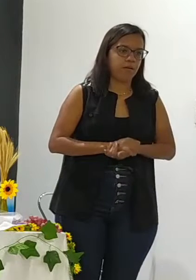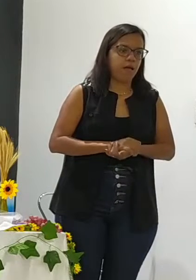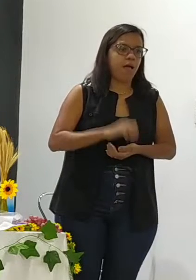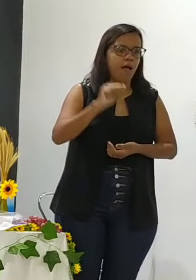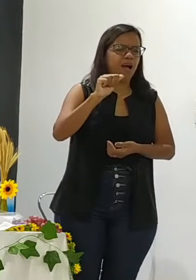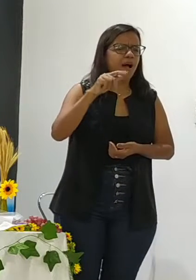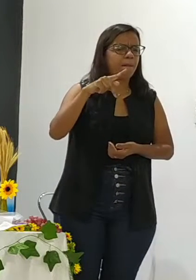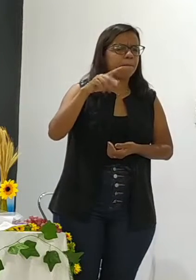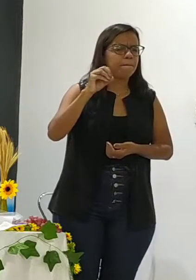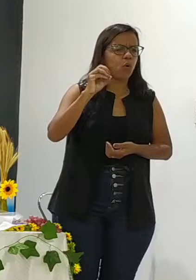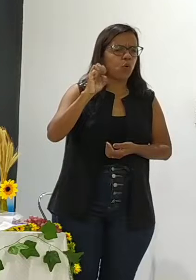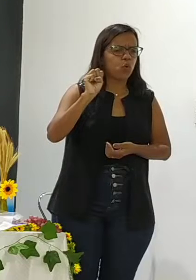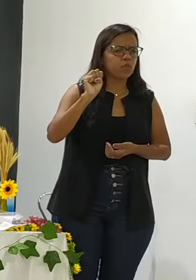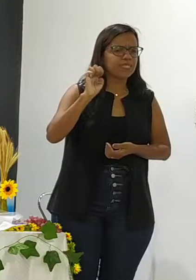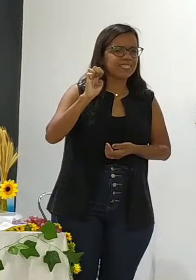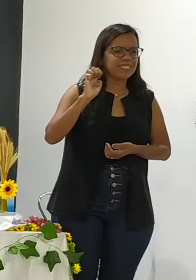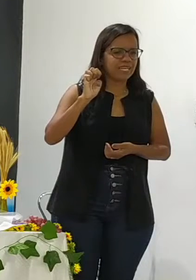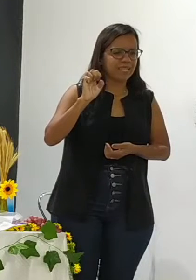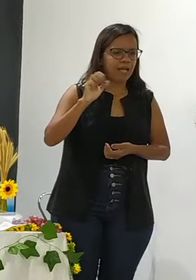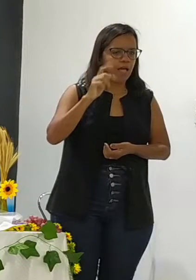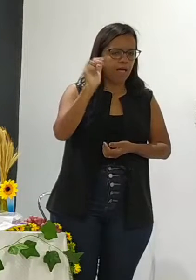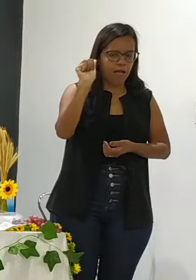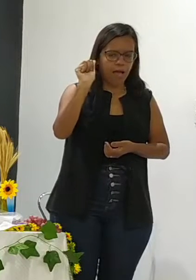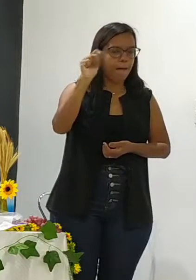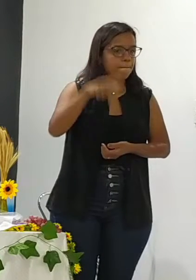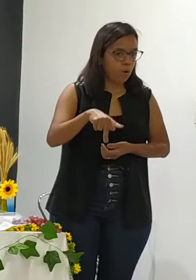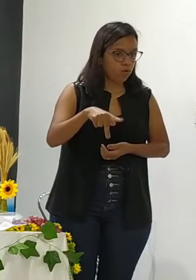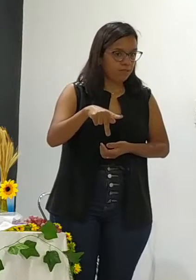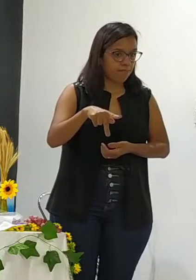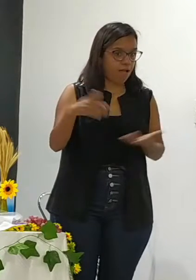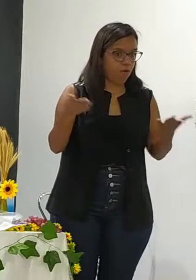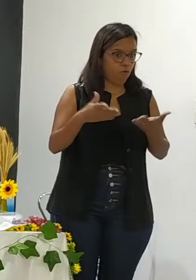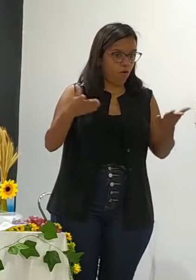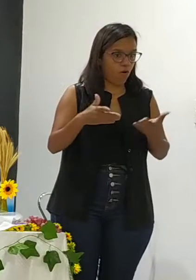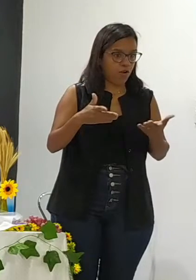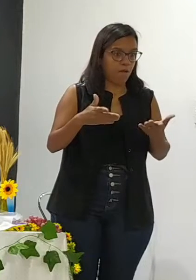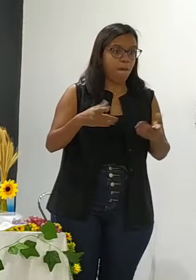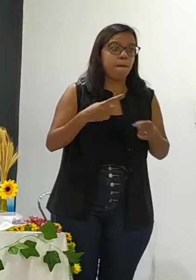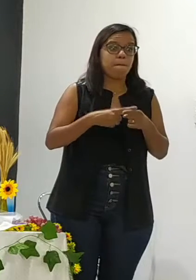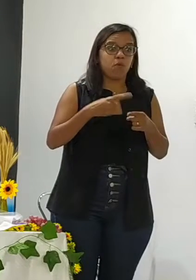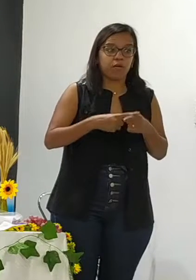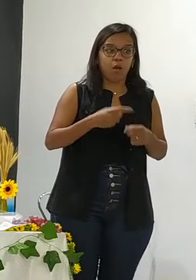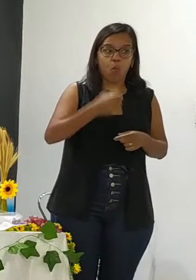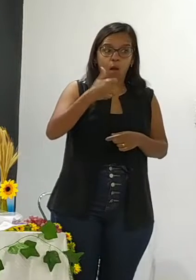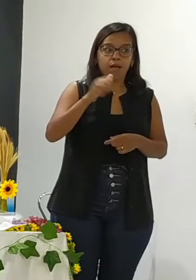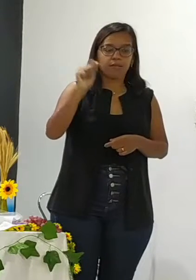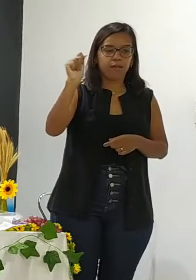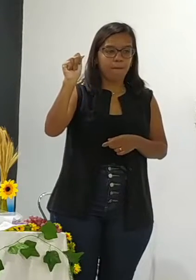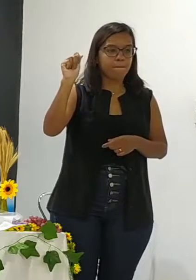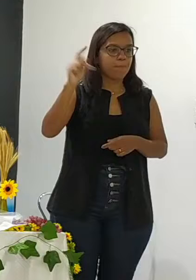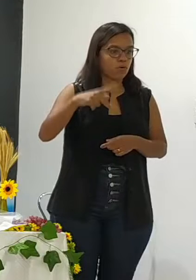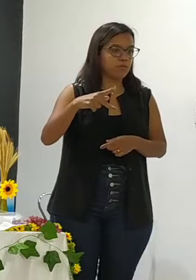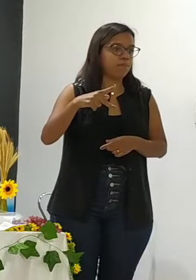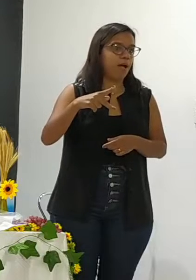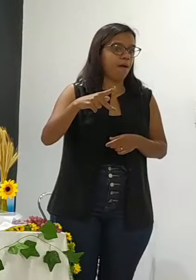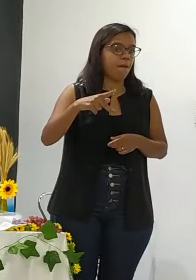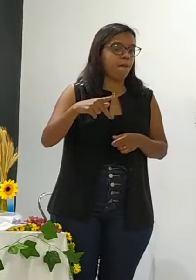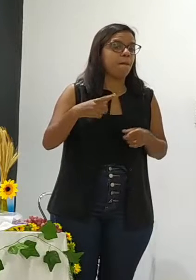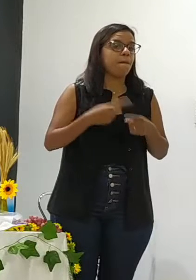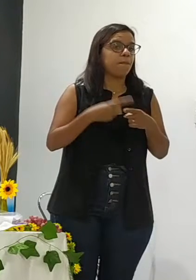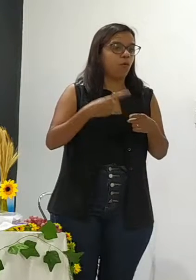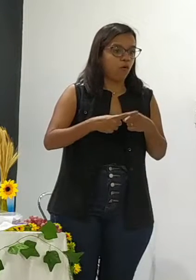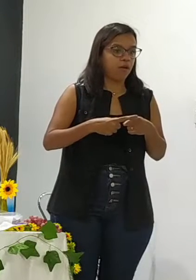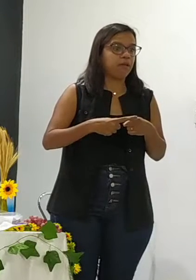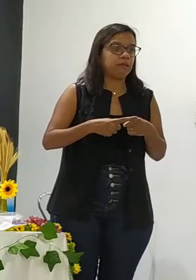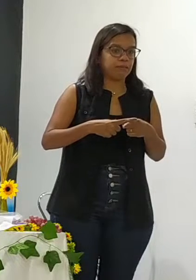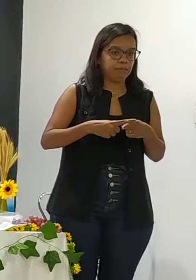falou para mim: eu vou te aposentar, porque eu quero você 100% na minha obra. E eu quero te dizer uma coisa, eu creio nessa